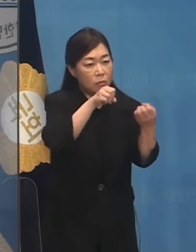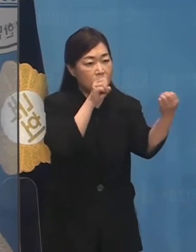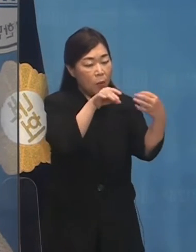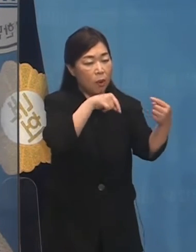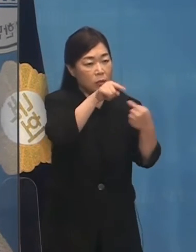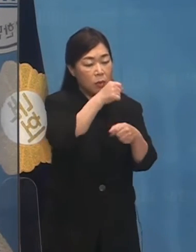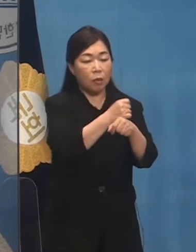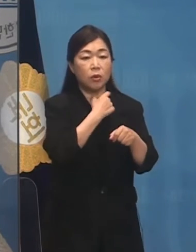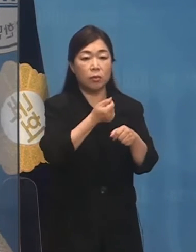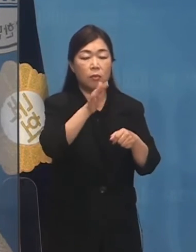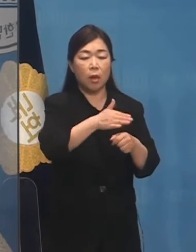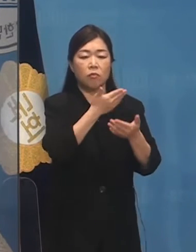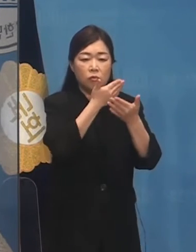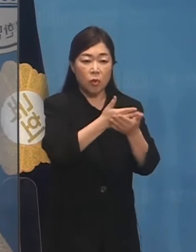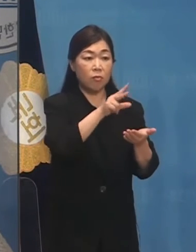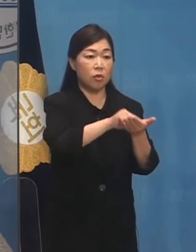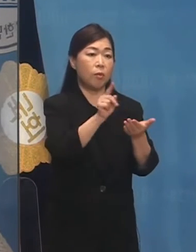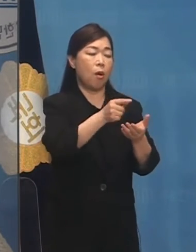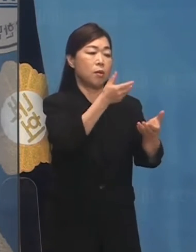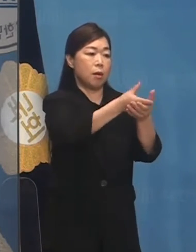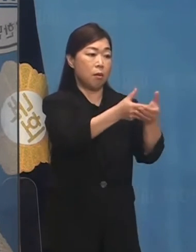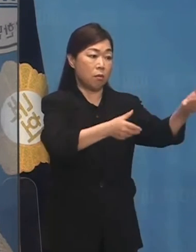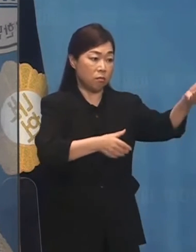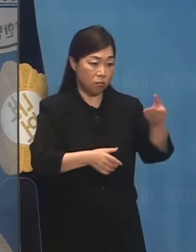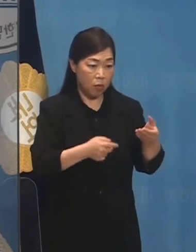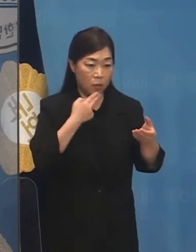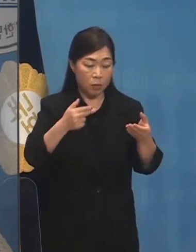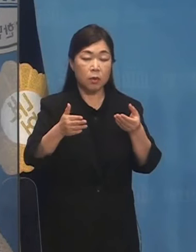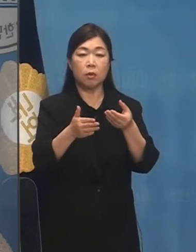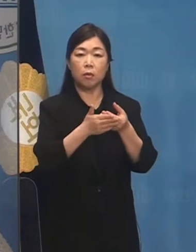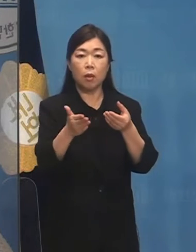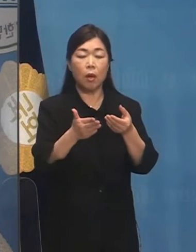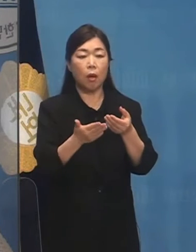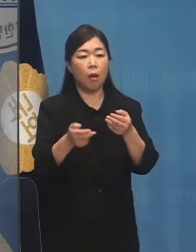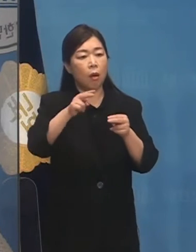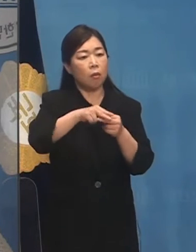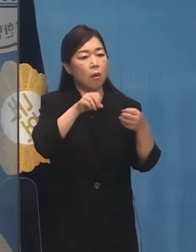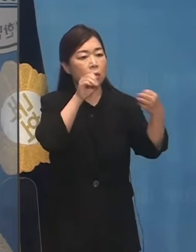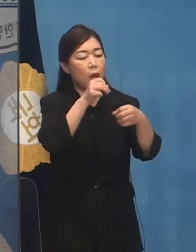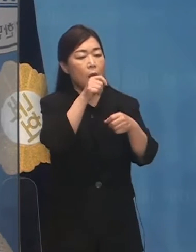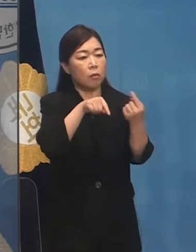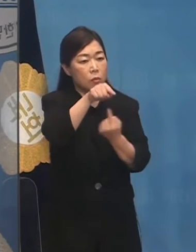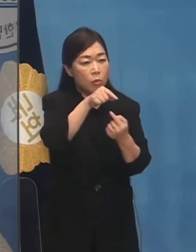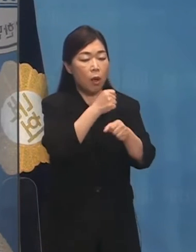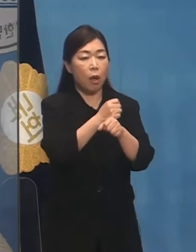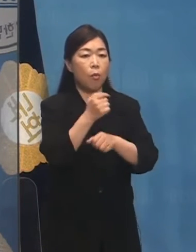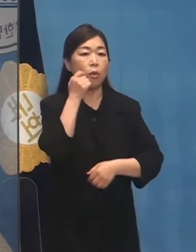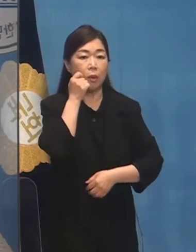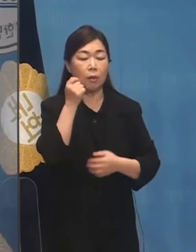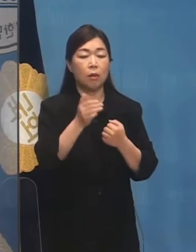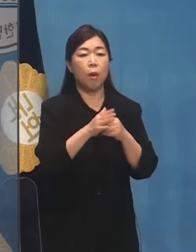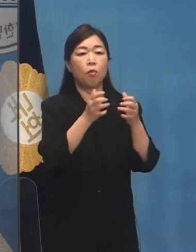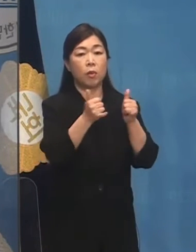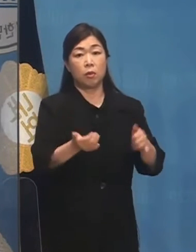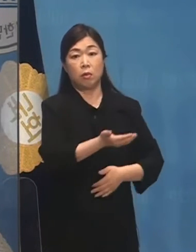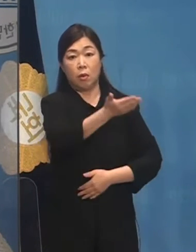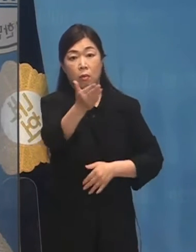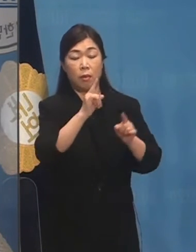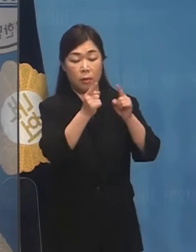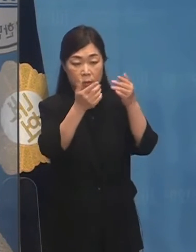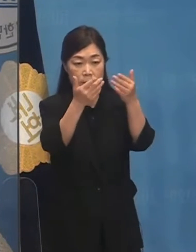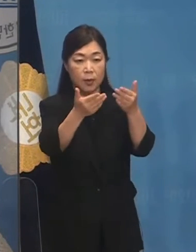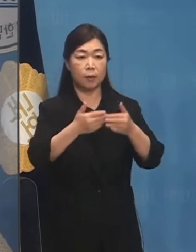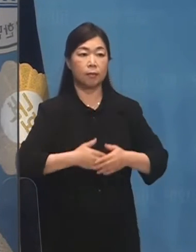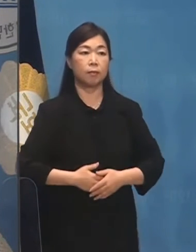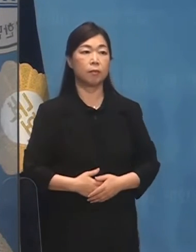그런데 핵심적인 자료가 오지 않아서 그런데 청문회를 할 수 없었다는 점을 국민들께 다시 한번 말씀을